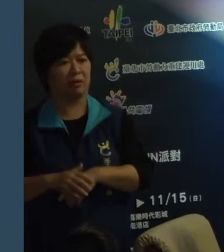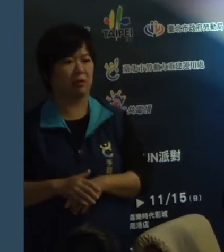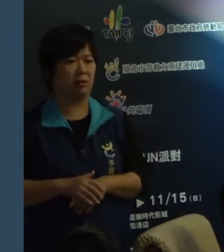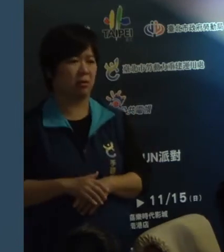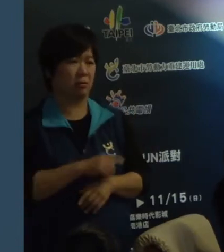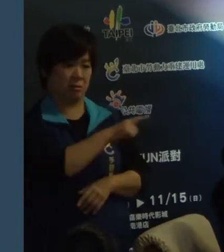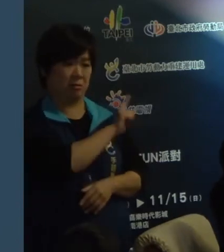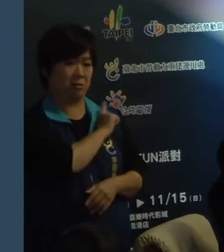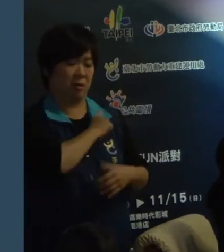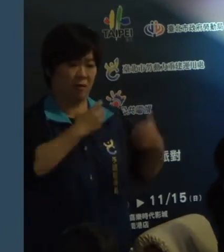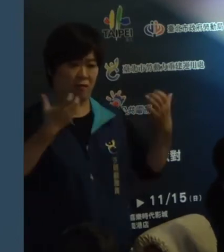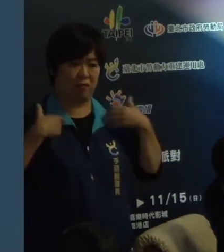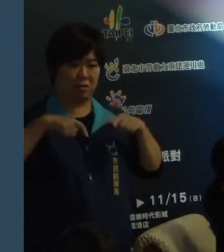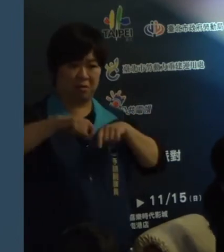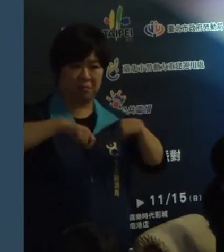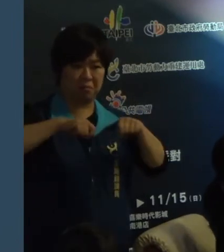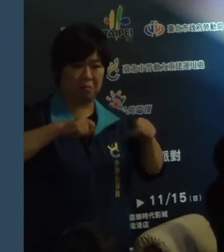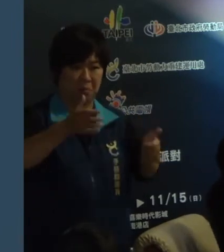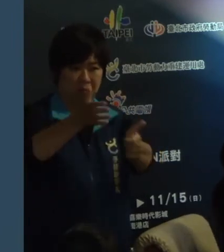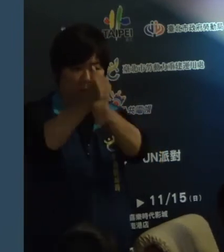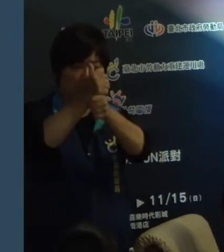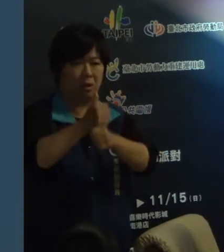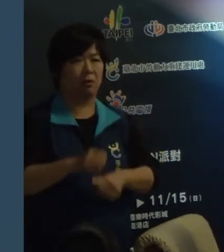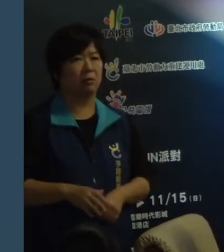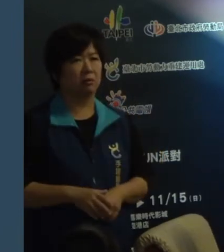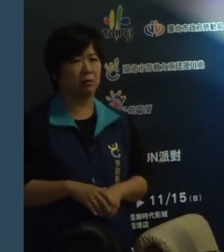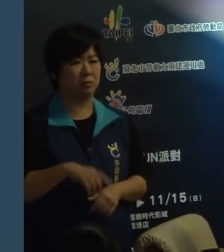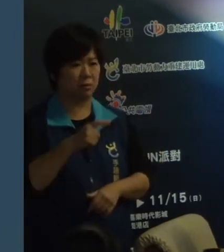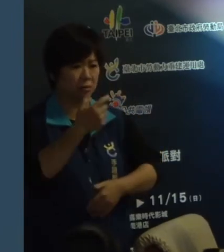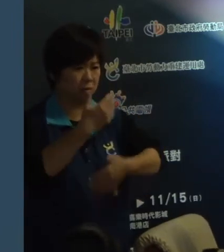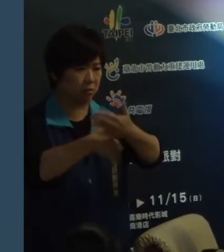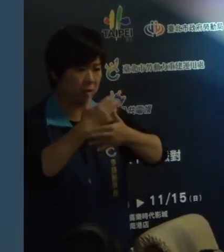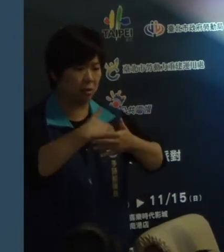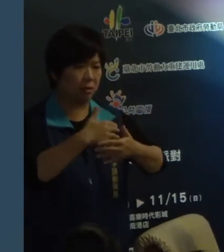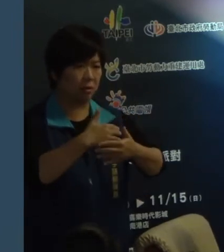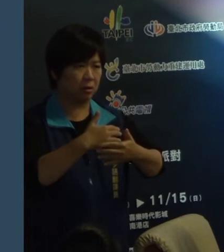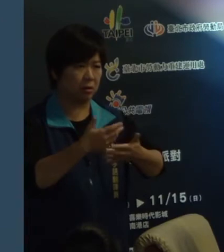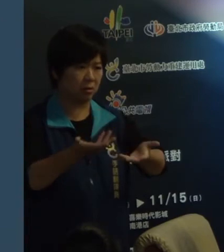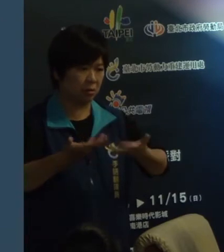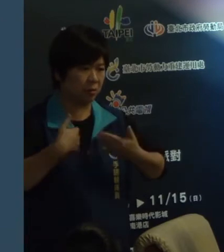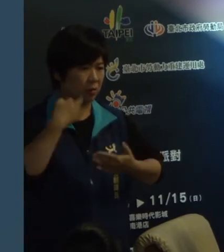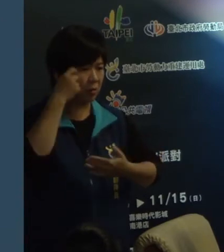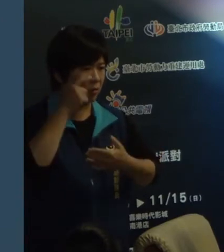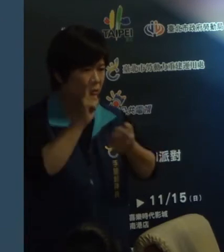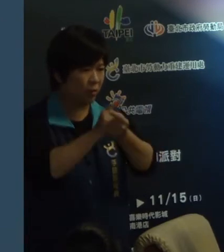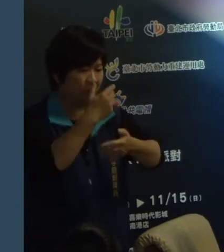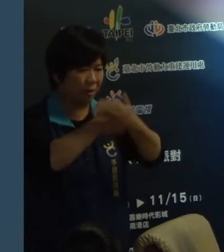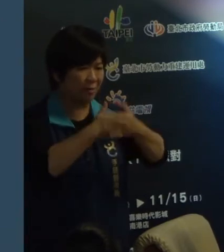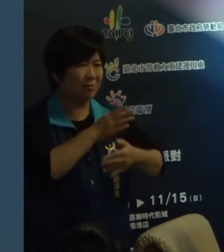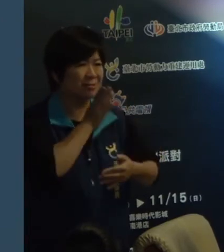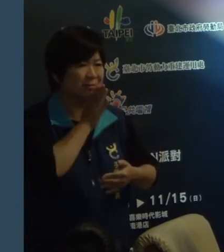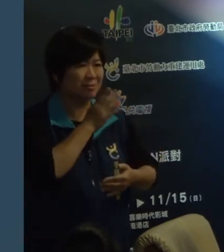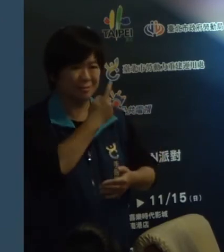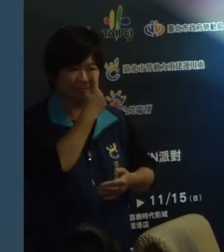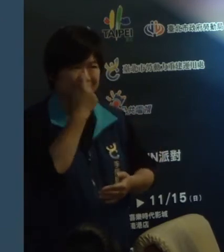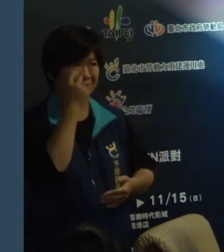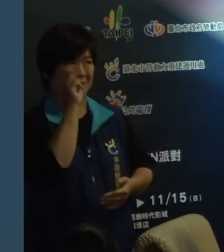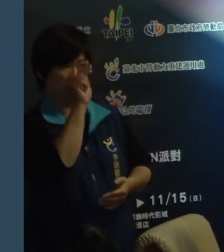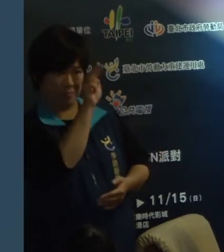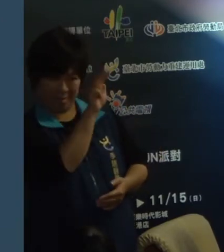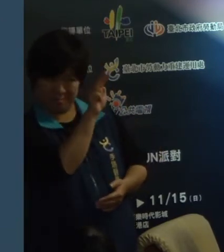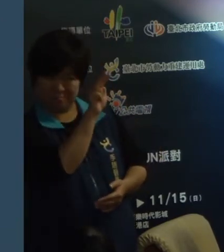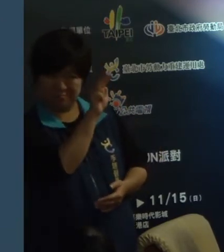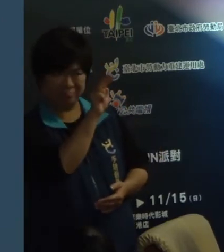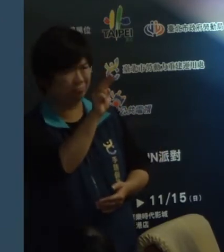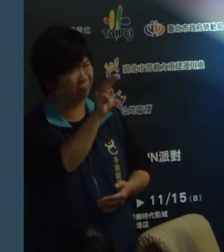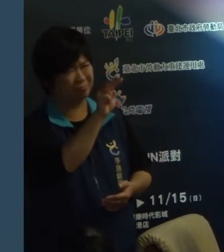来说，就是说他打开了我对于电影就是说是用看的这件事情的一